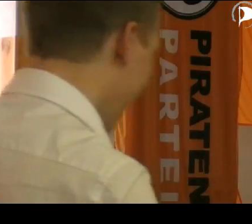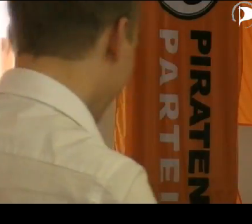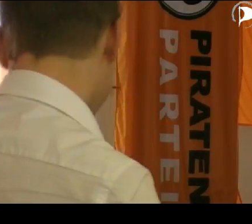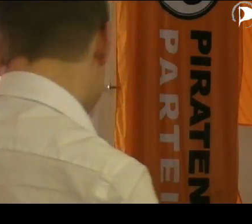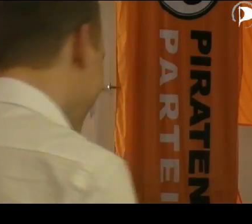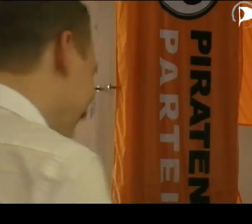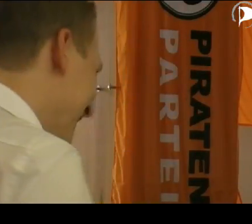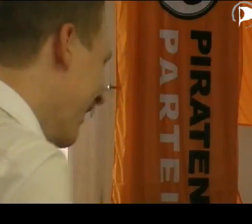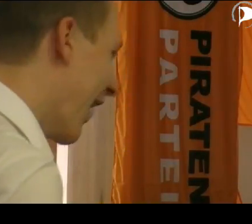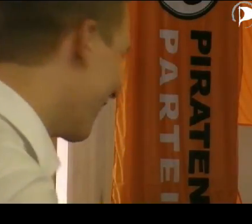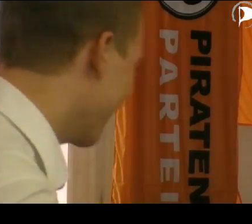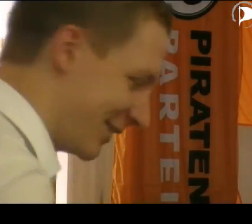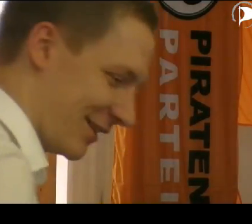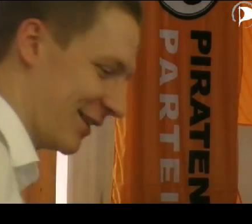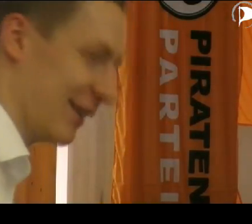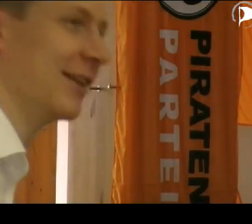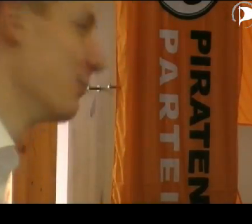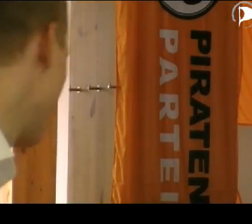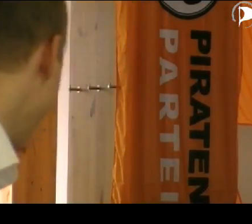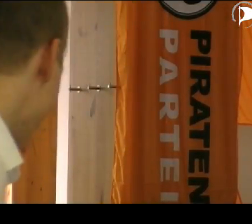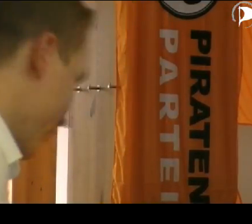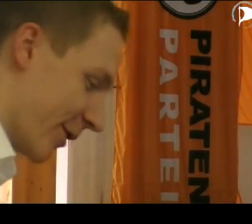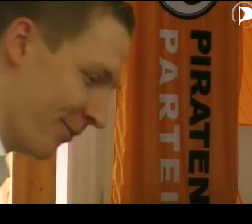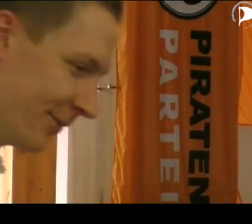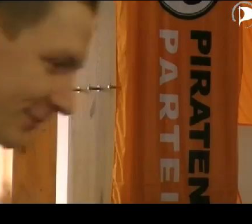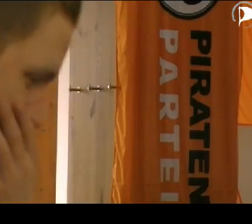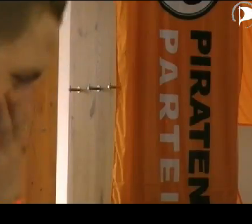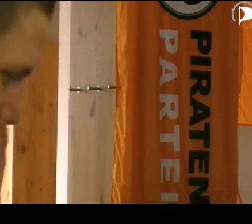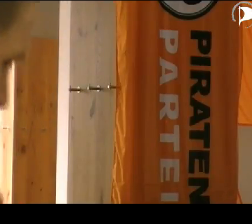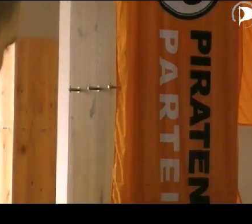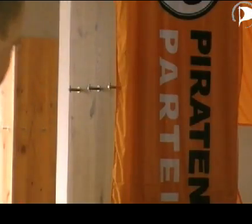einzige fixe anstellung